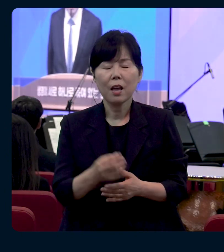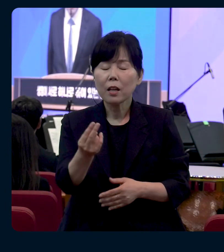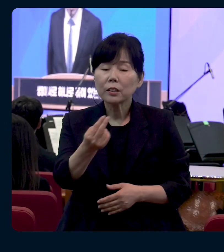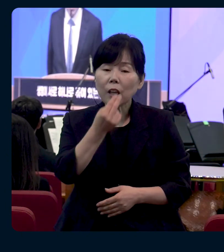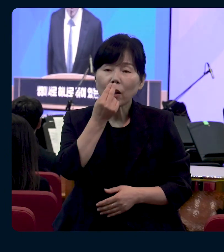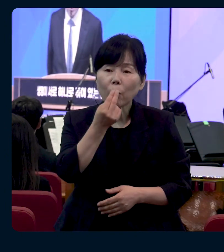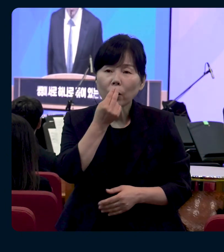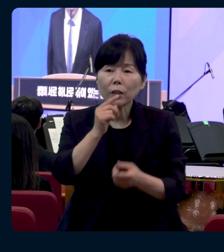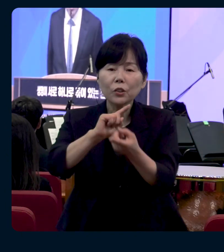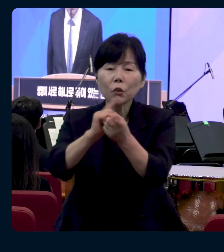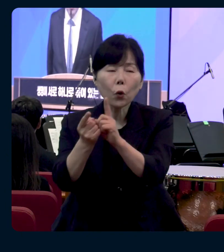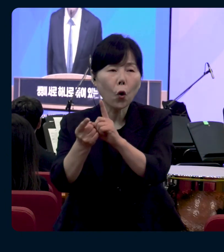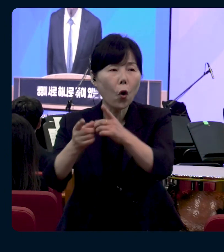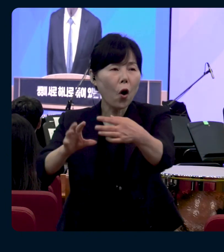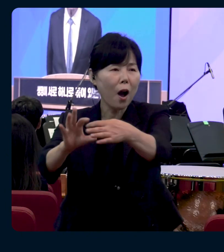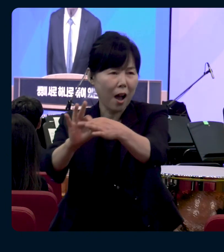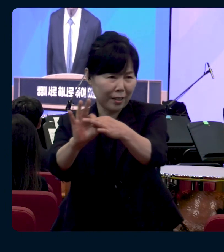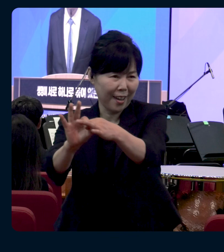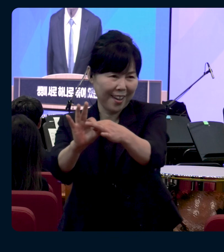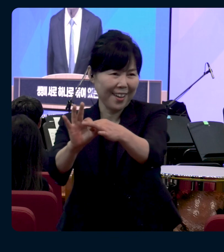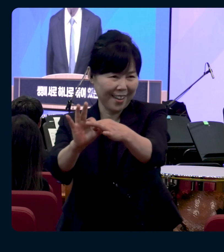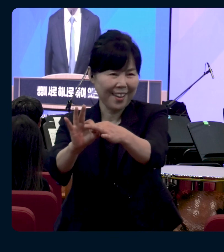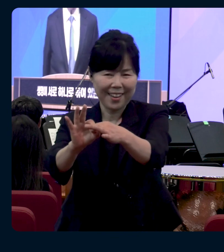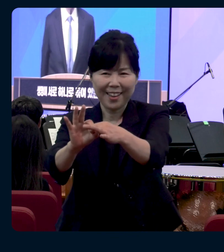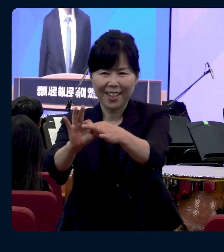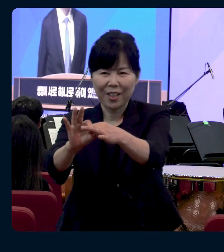생명이 서로 하나로 묶여 있는 관계,